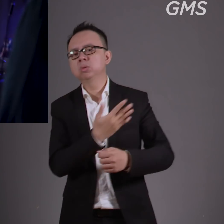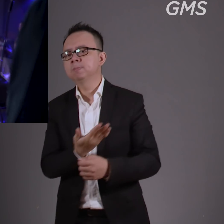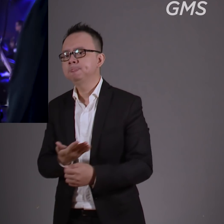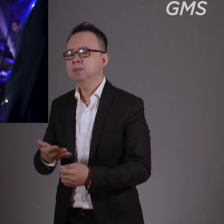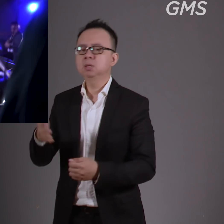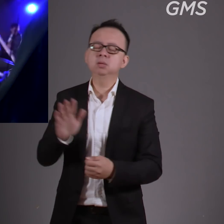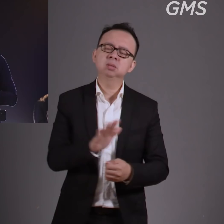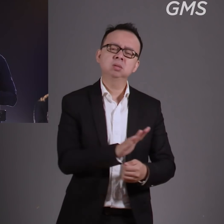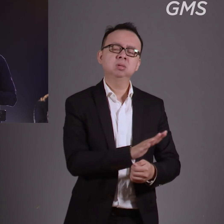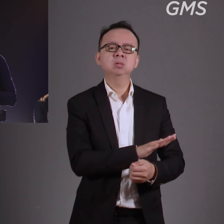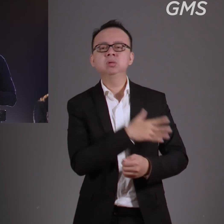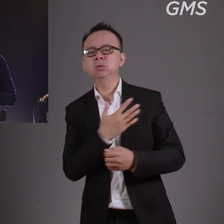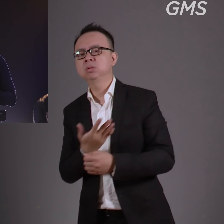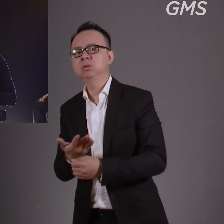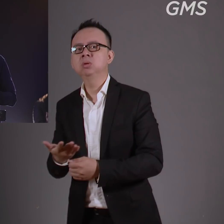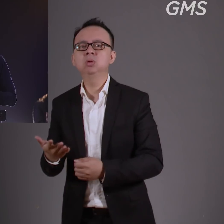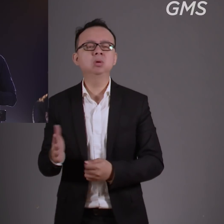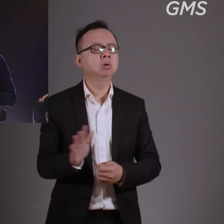dia ramaya raya so.